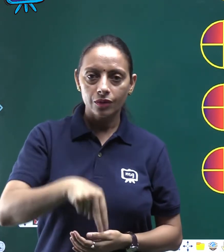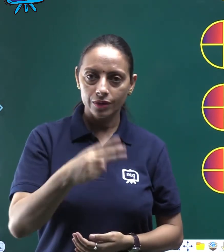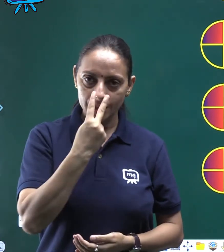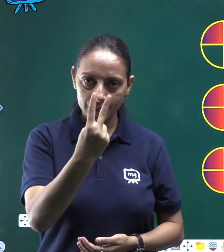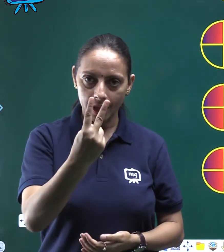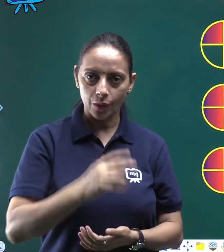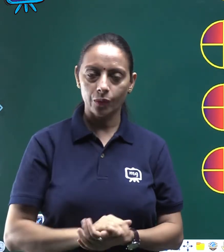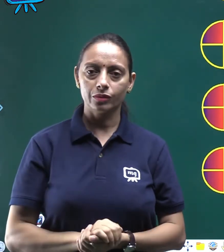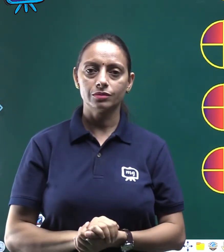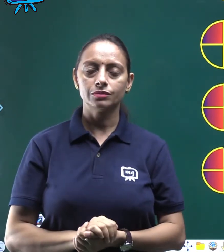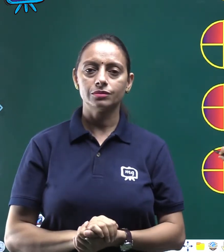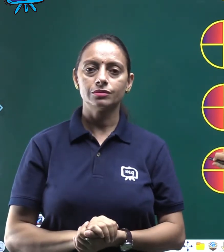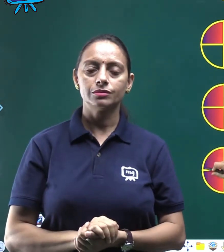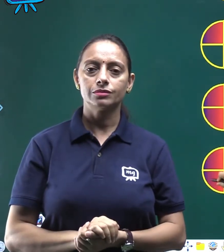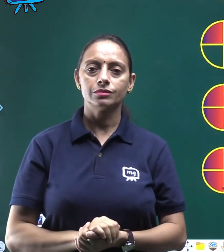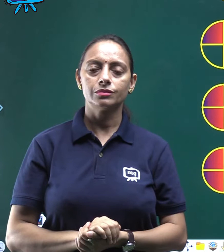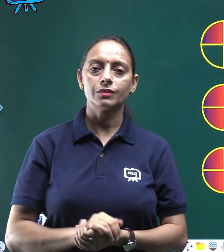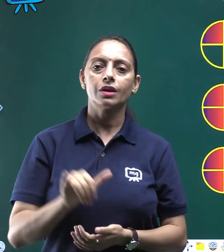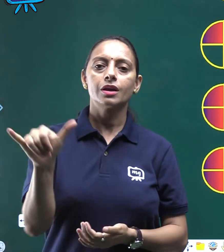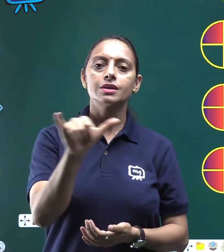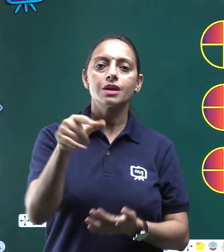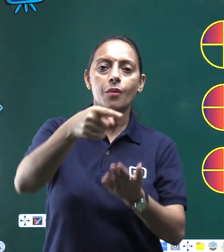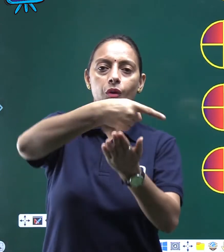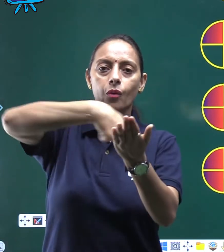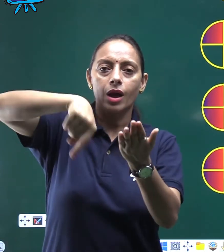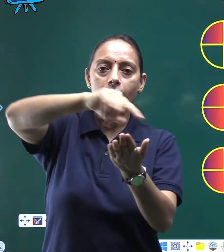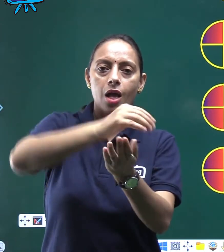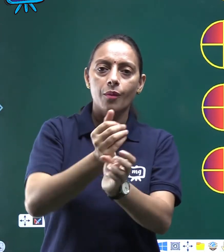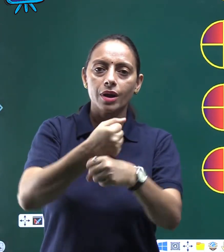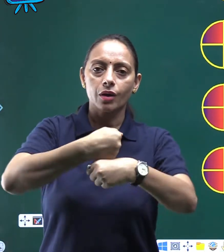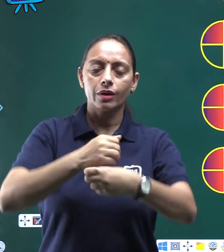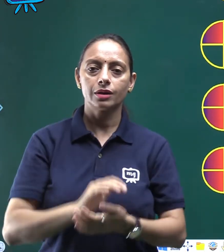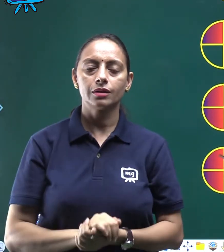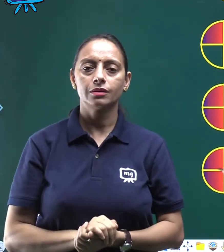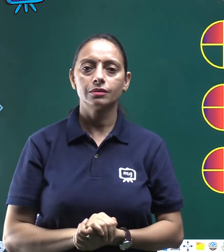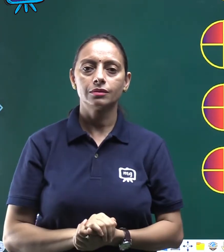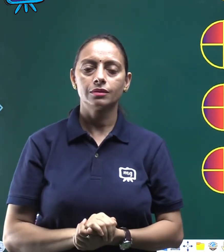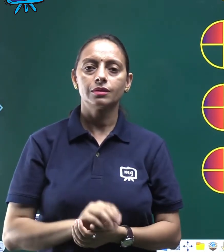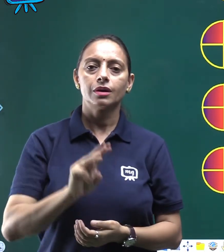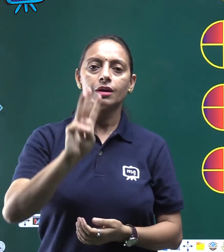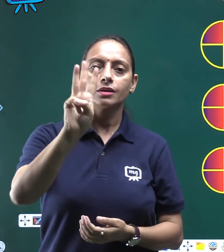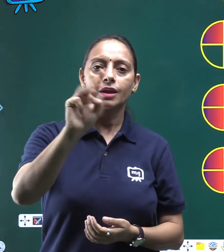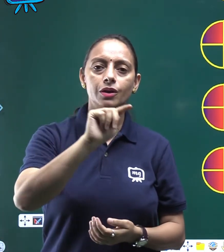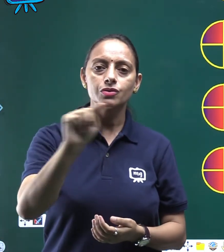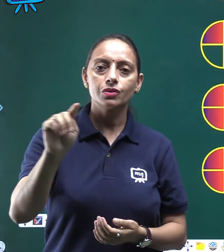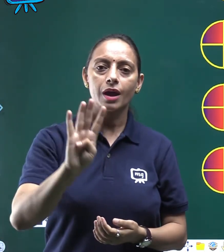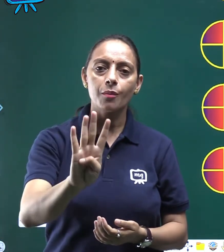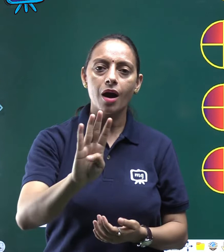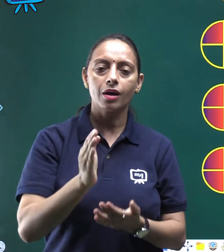देखो, ऐसा ही गोला बना हुआ है जिसका 3/4 भाग